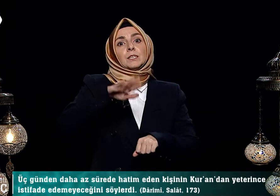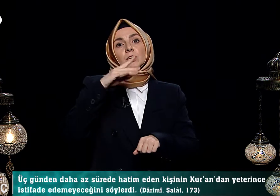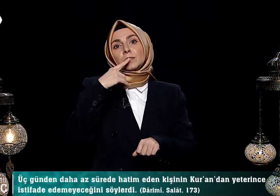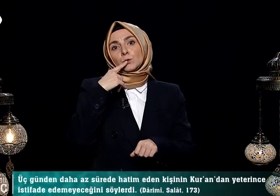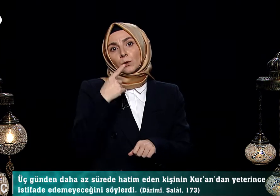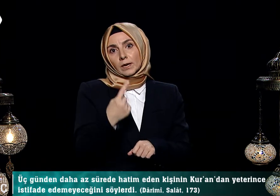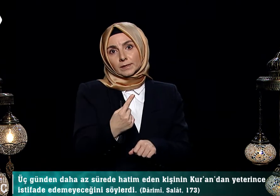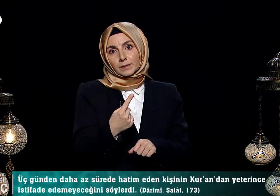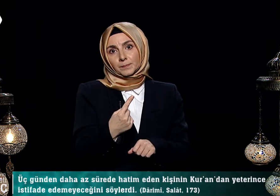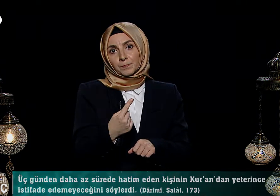edemeyeceğini söylerdi.